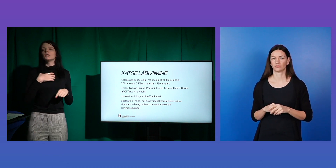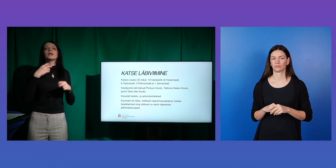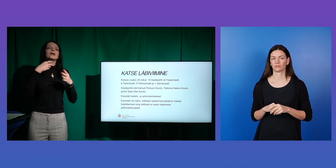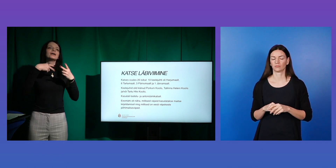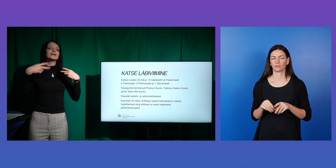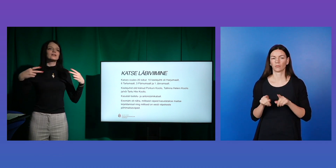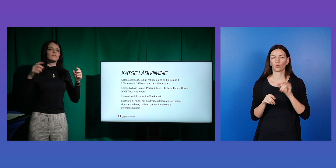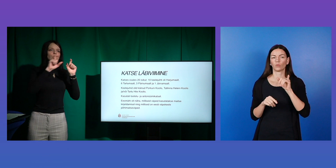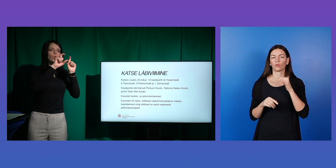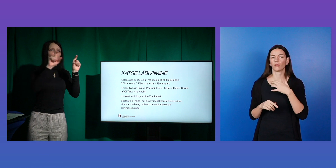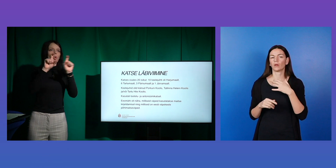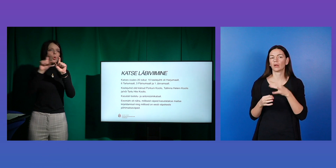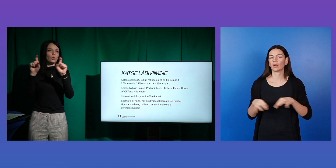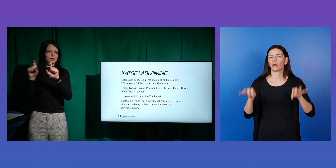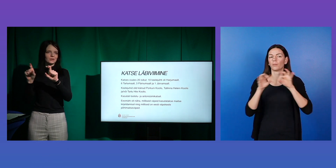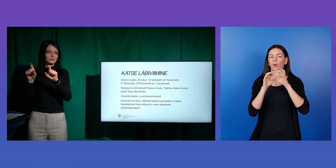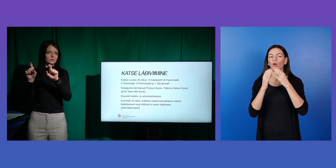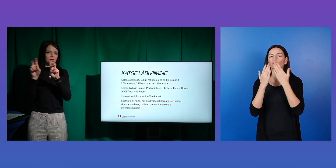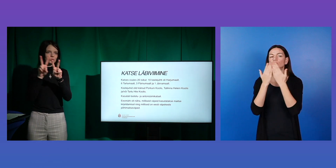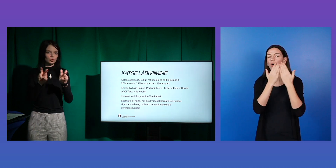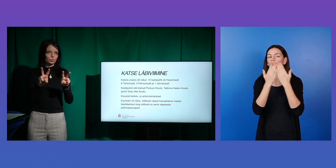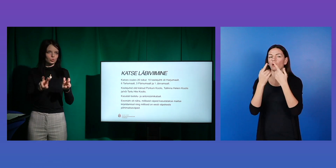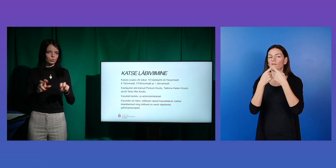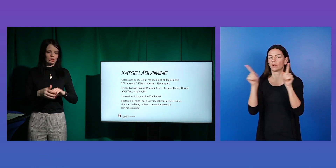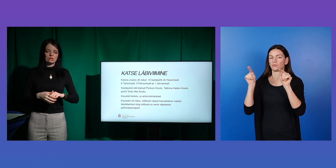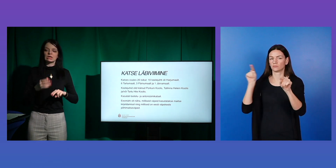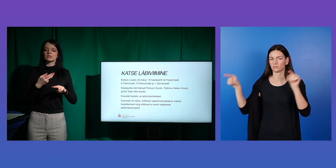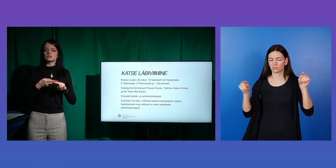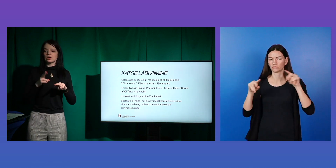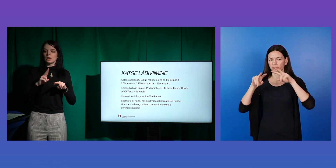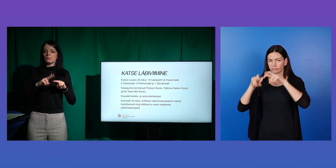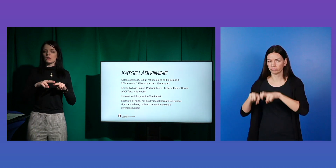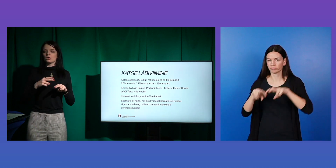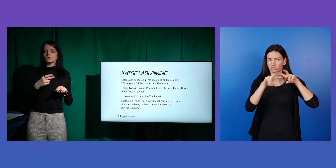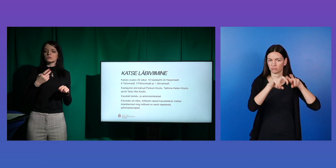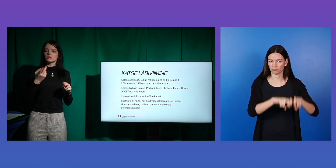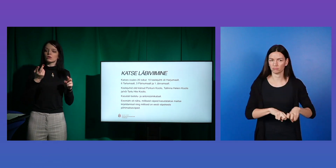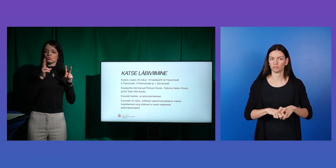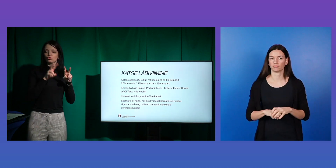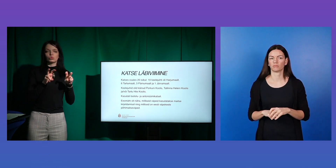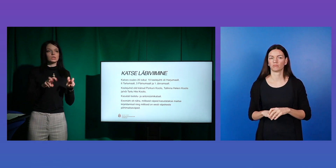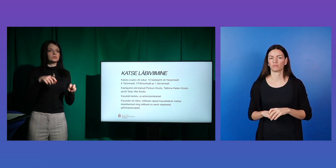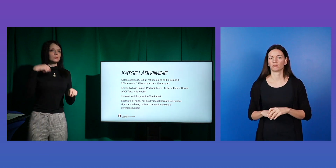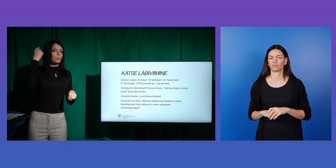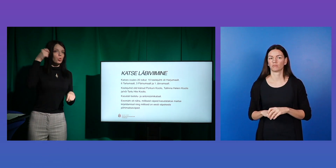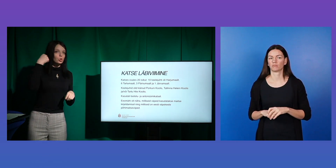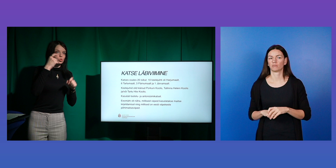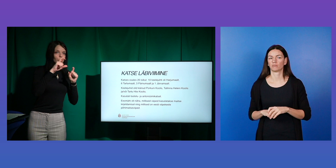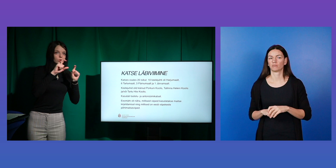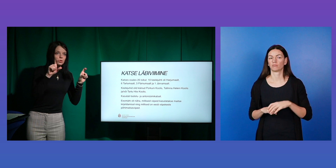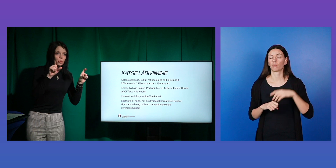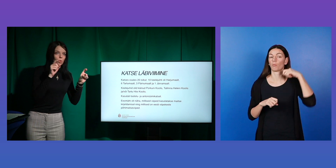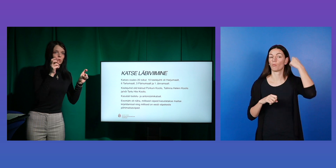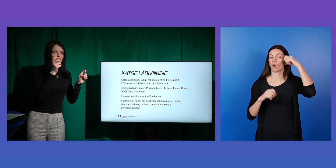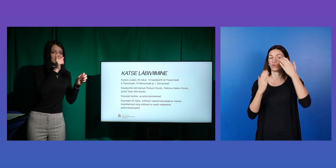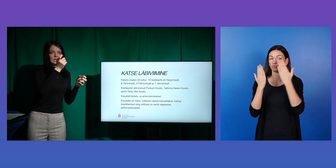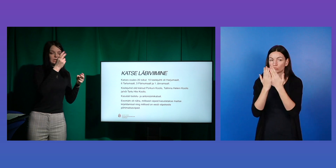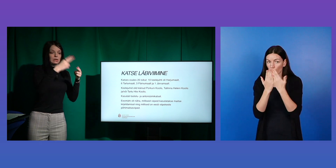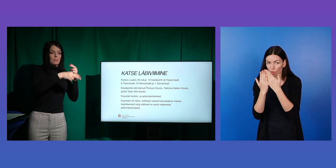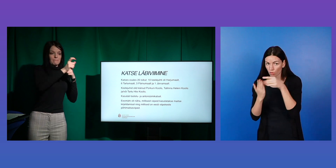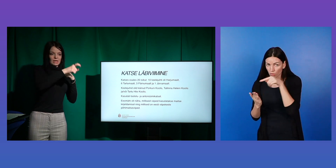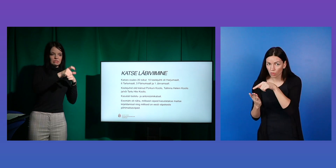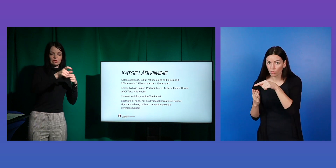selle võrra. Et veel oli oluline märkida ära see, et inimesed olid käinud erinevates koolides, et kes oli